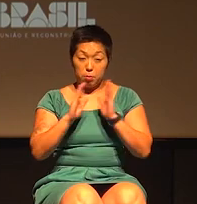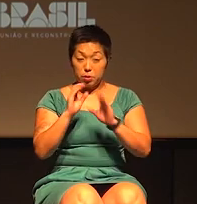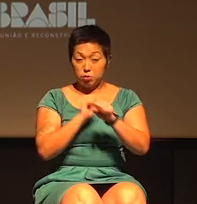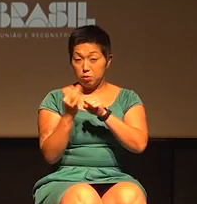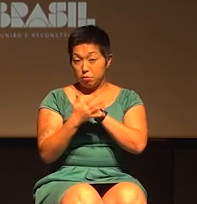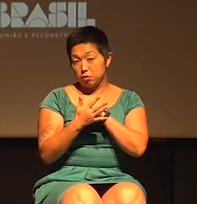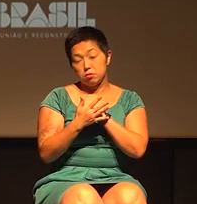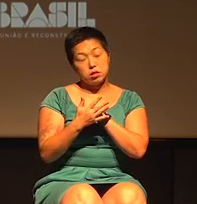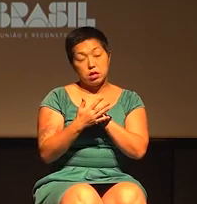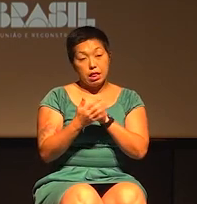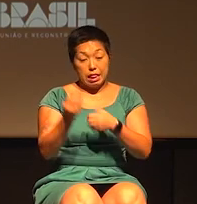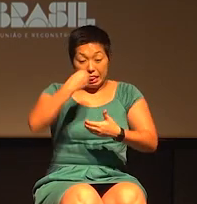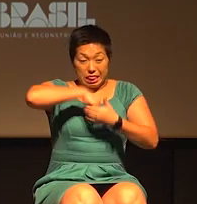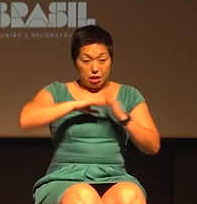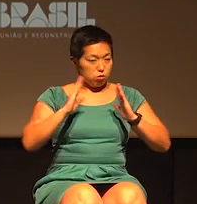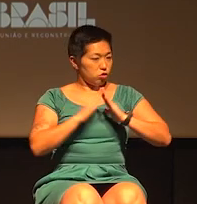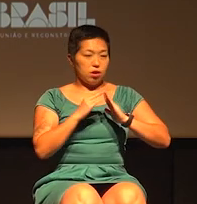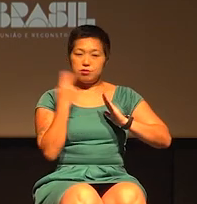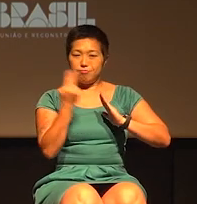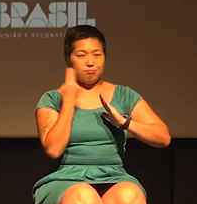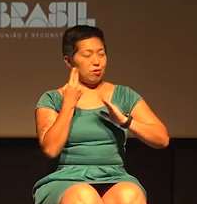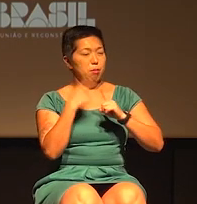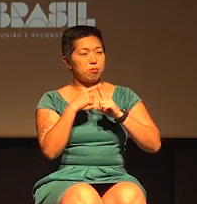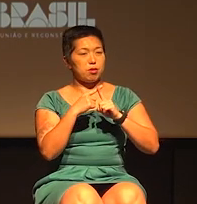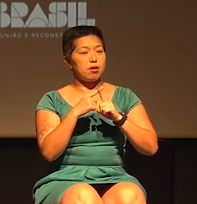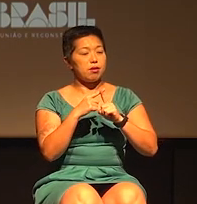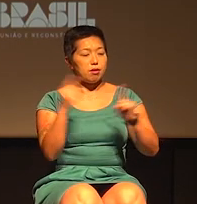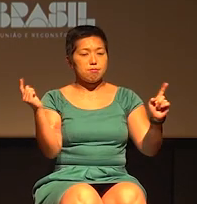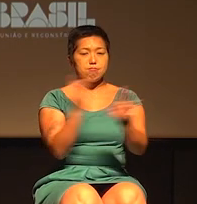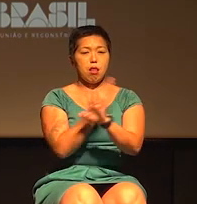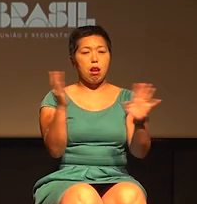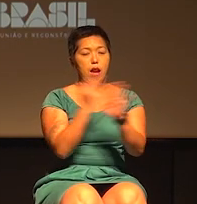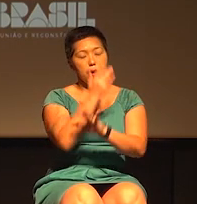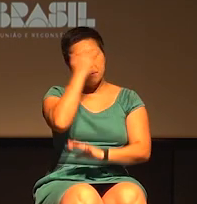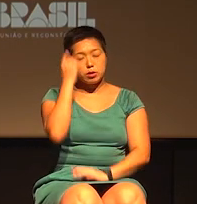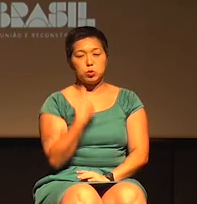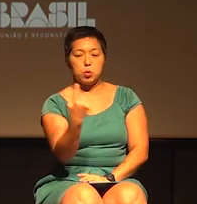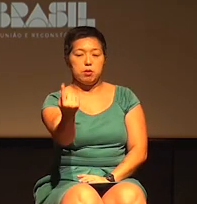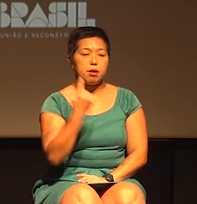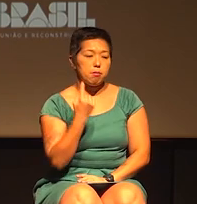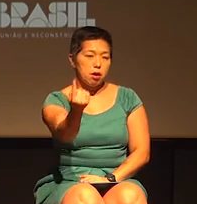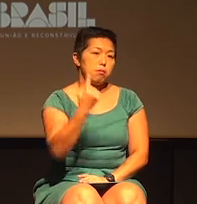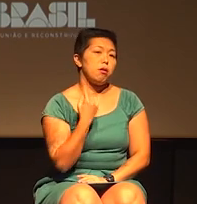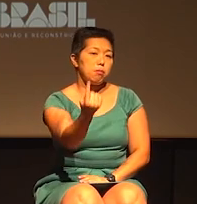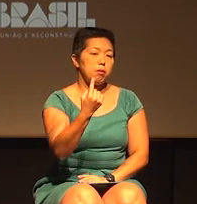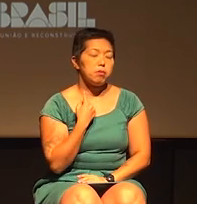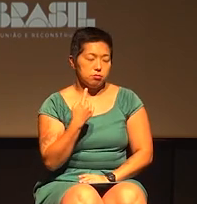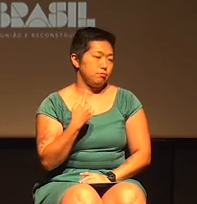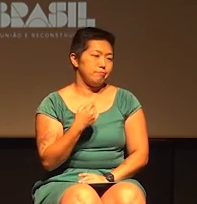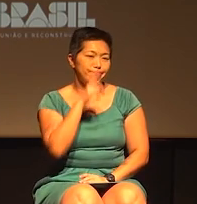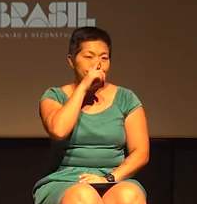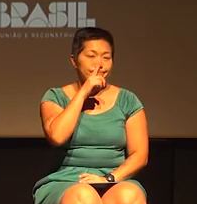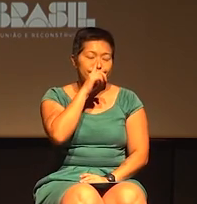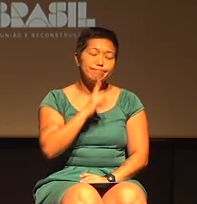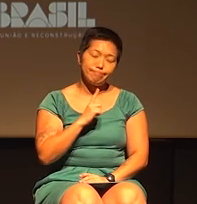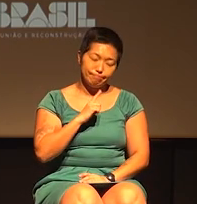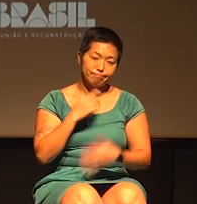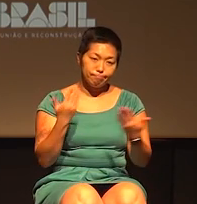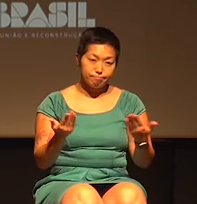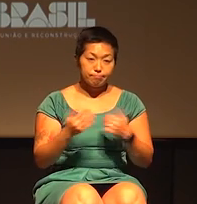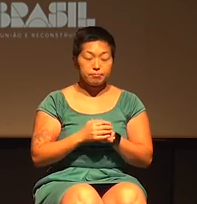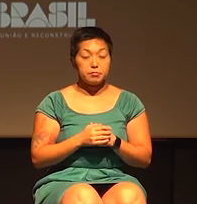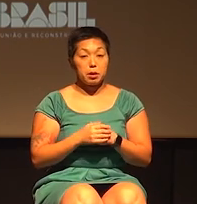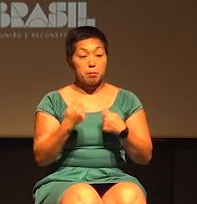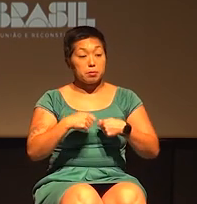cozinhar dentro de casa a gente vai ter um fluxo de pessoas de Preparações então é muito arriscado